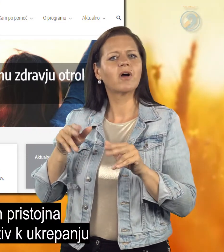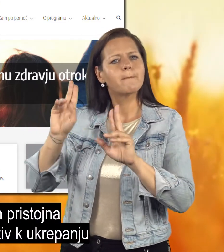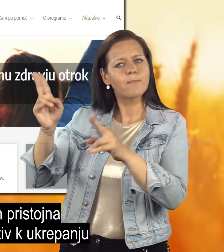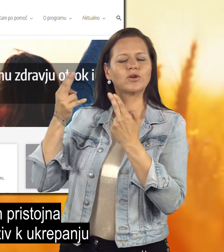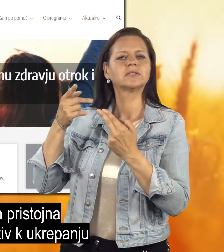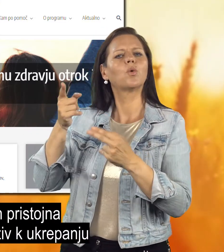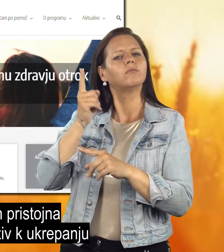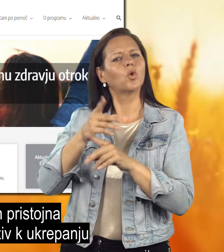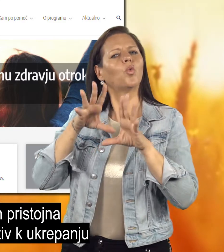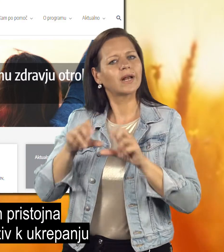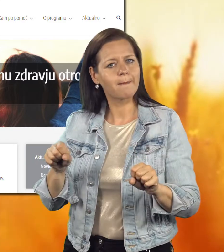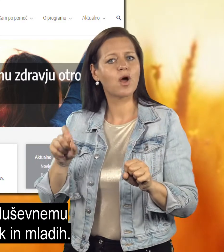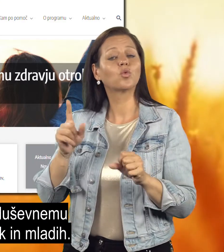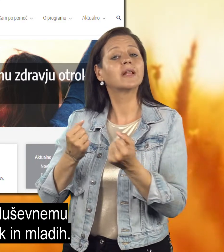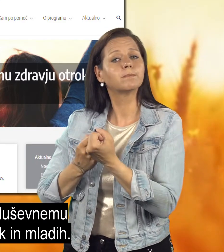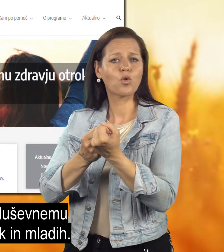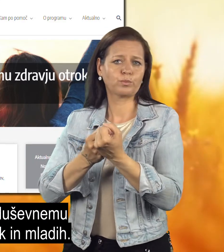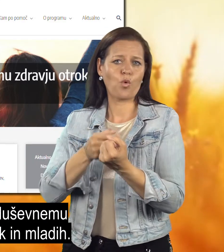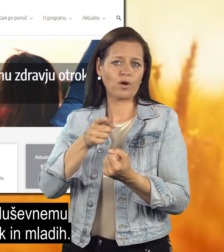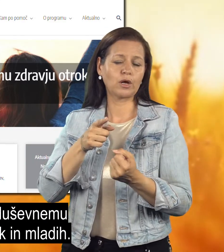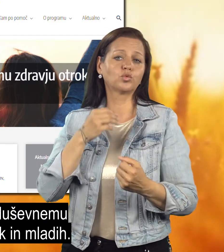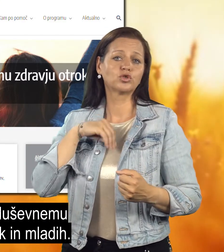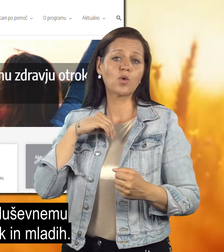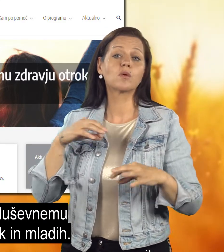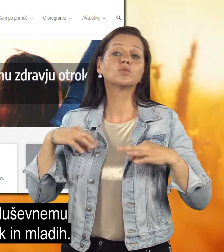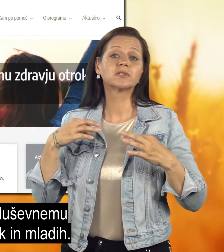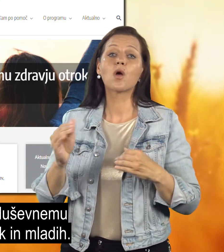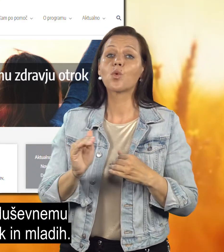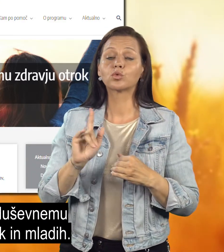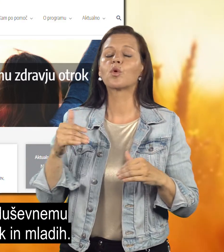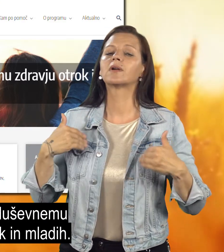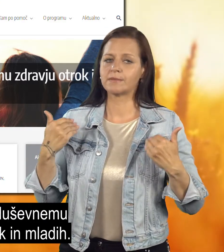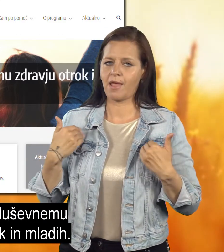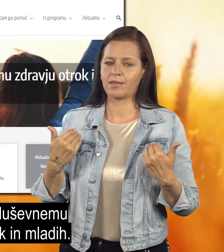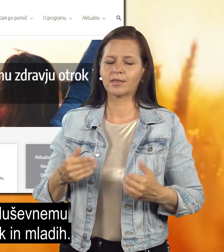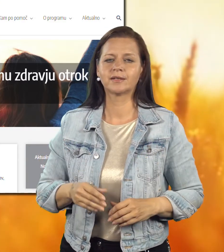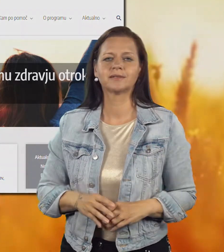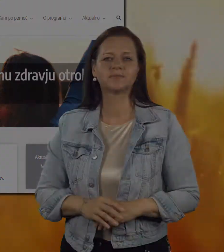poziv k ukrepanju in podpori duševnemu zdravju otrok in mladih.